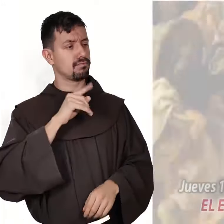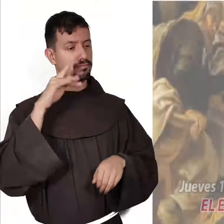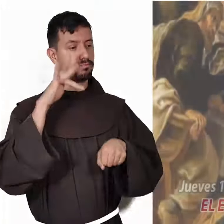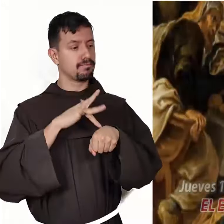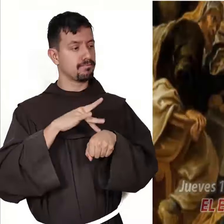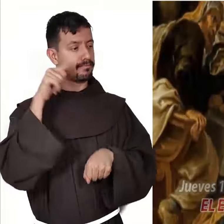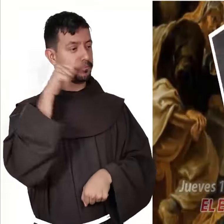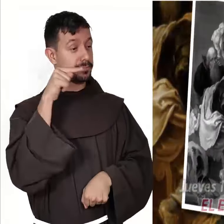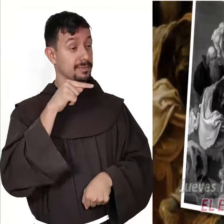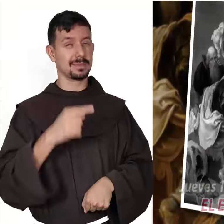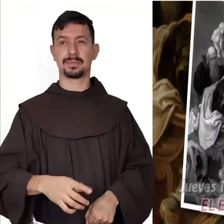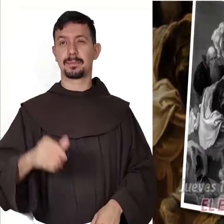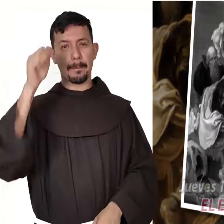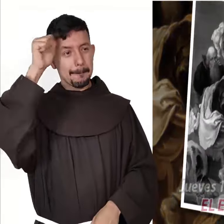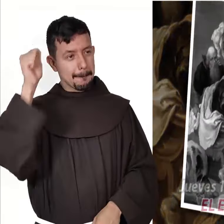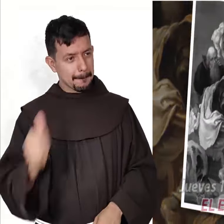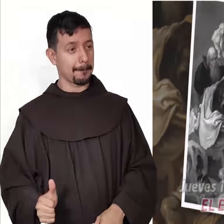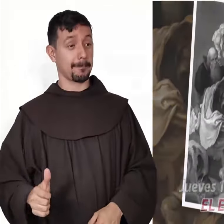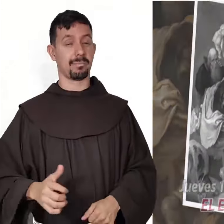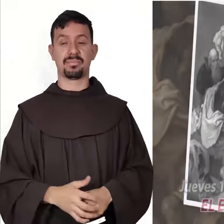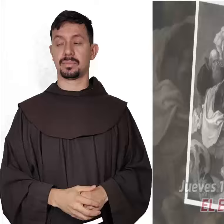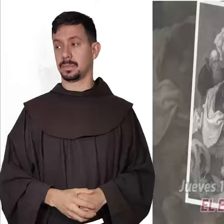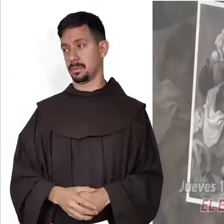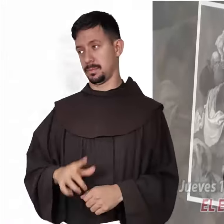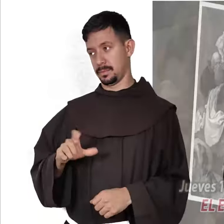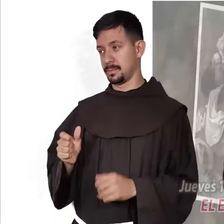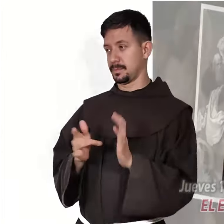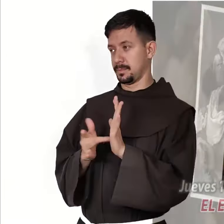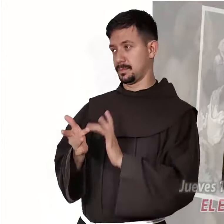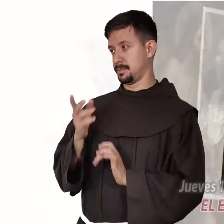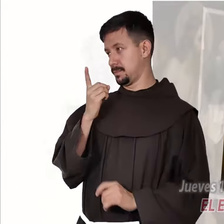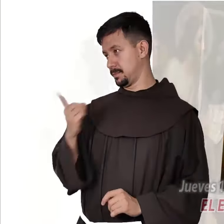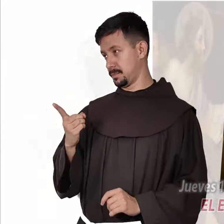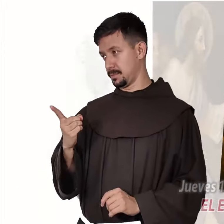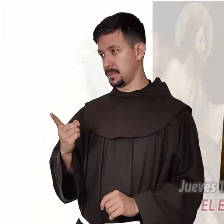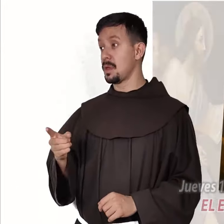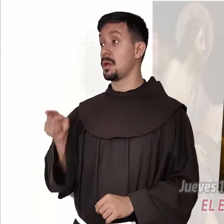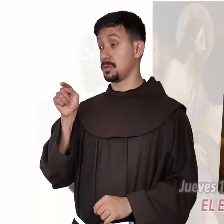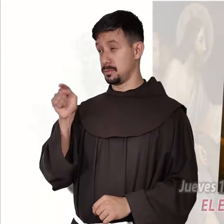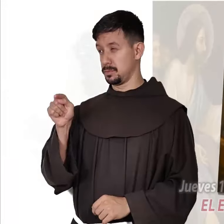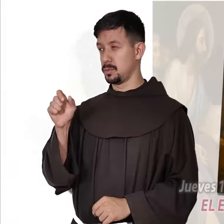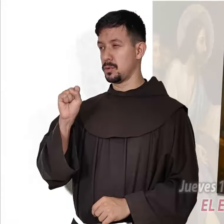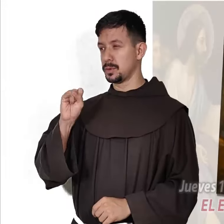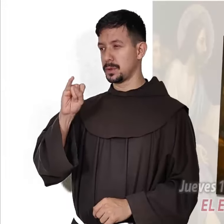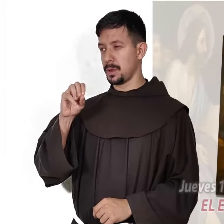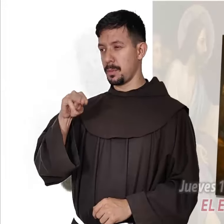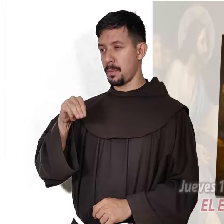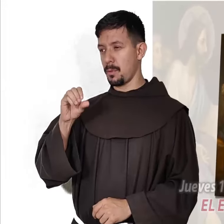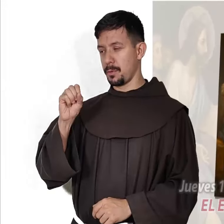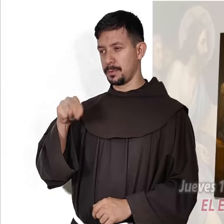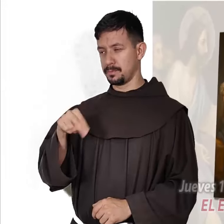sabría qué clase de mujer es la que lo está tocando. Sabría que es una pecadora. Entonces Jesús le